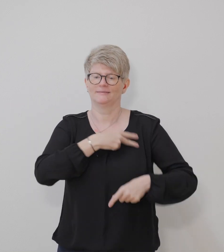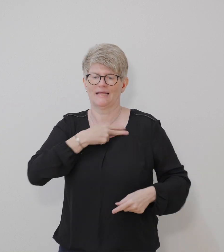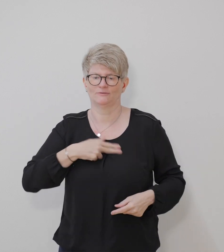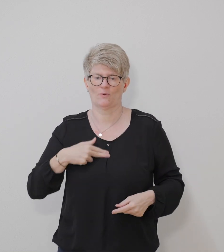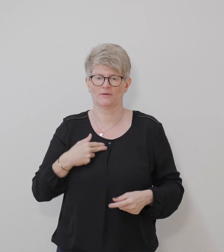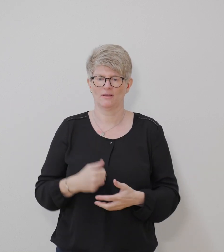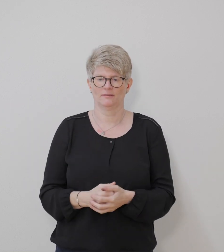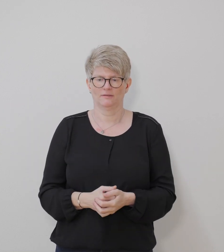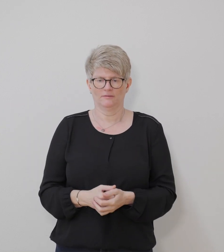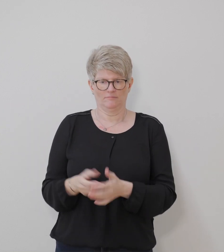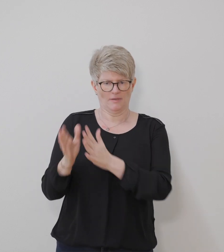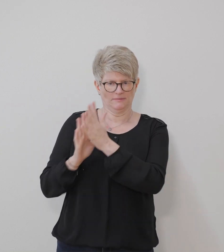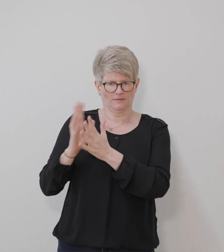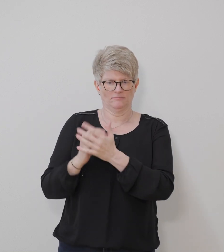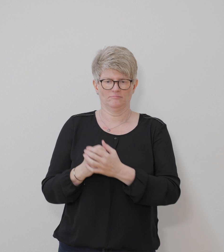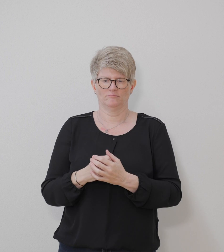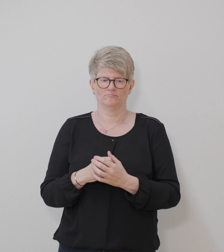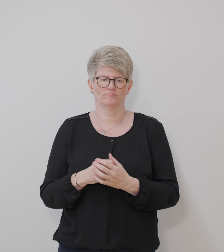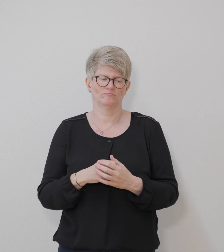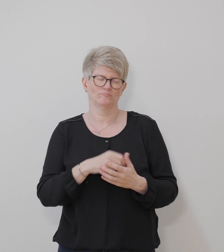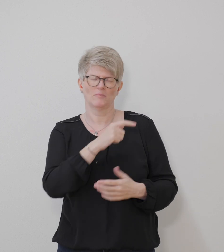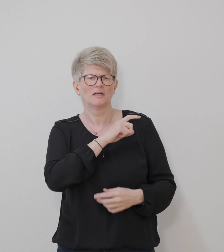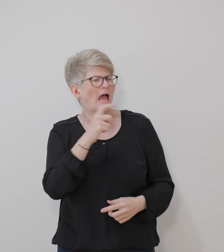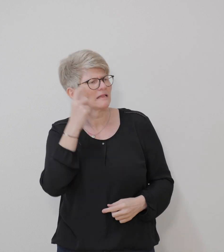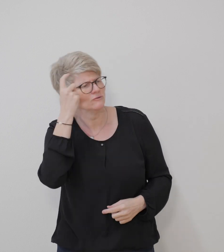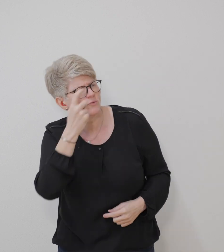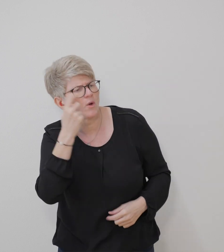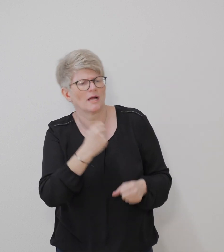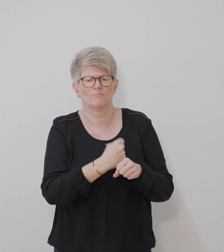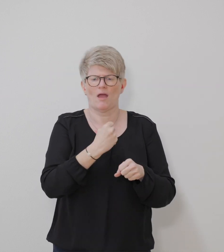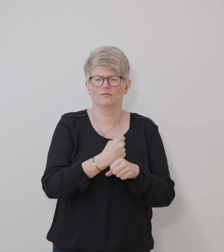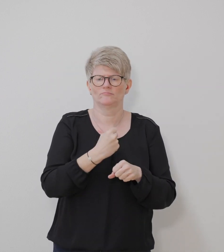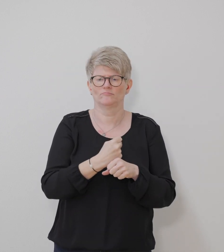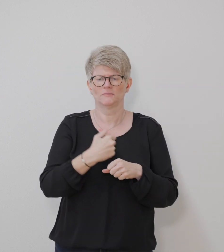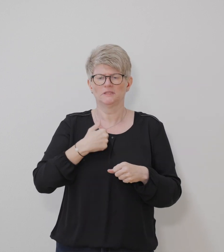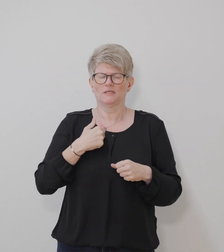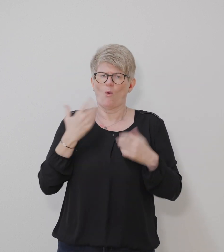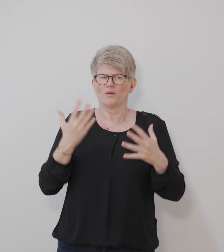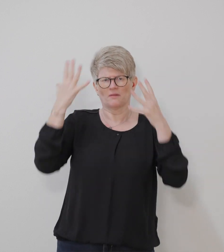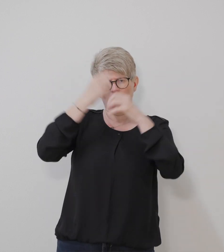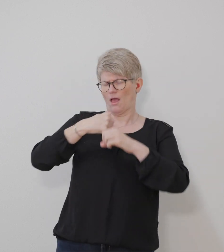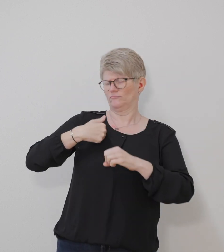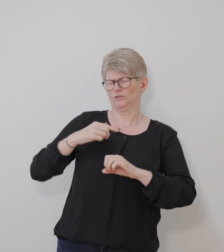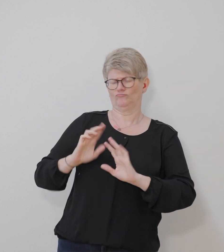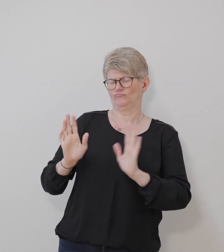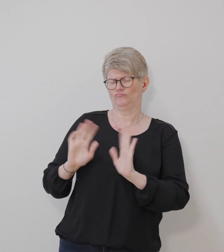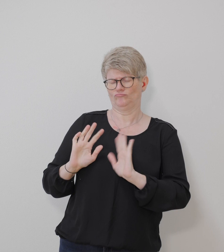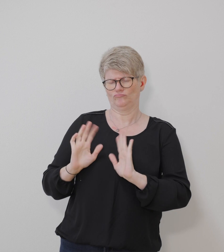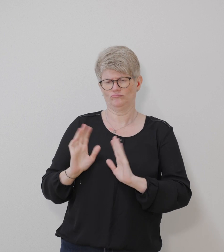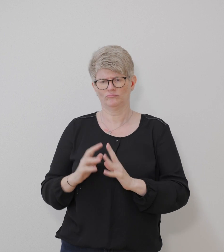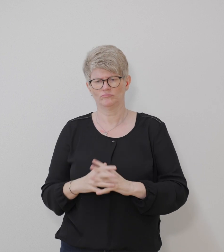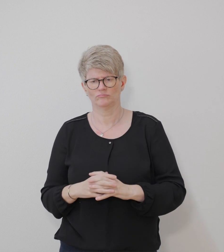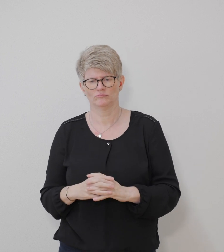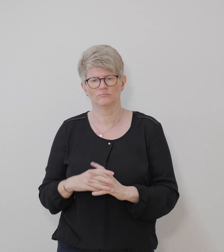Die Telefon- und Mailseelsorgerin Katharina W. erzählt: Mach dir keine Sorgen, ich werde mir heute Nacht